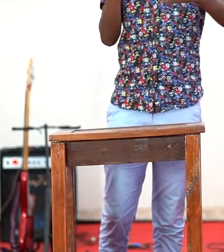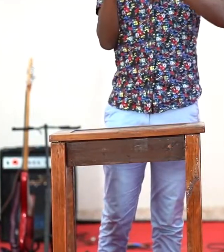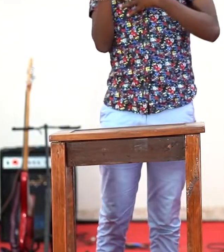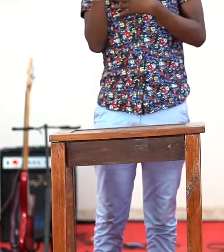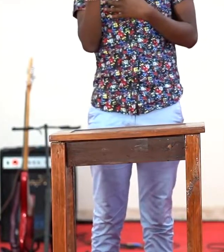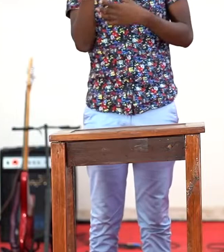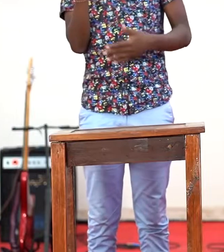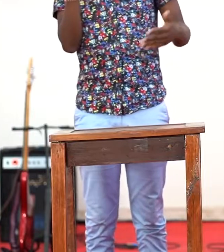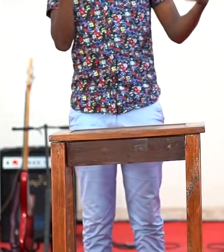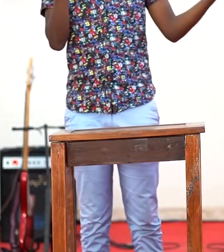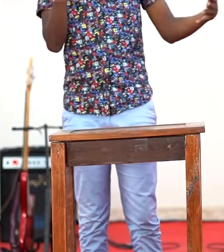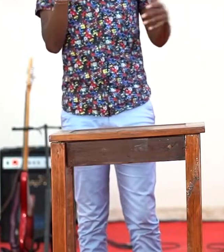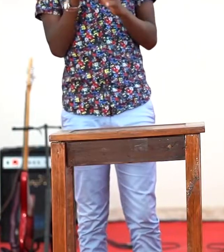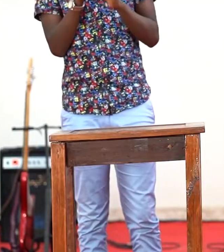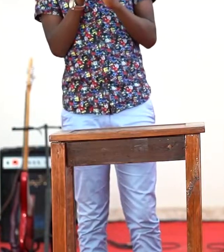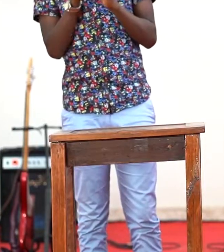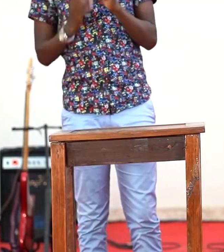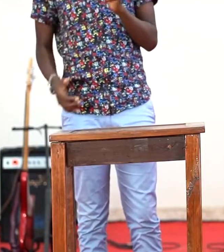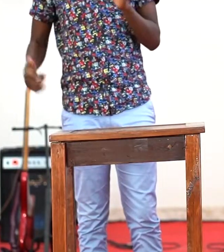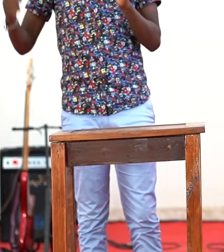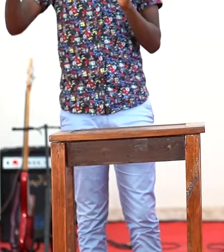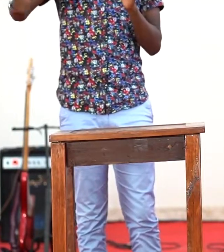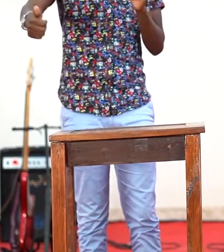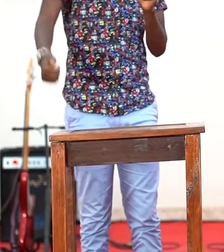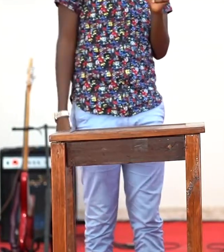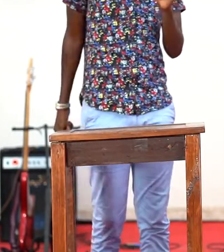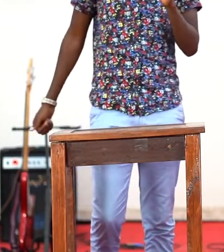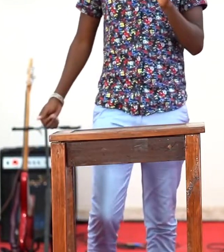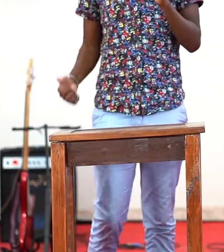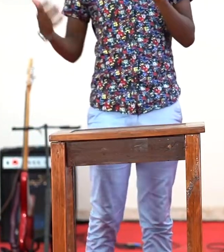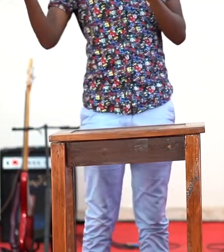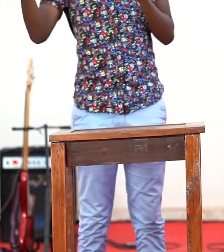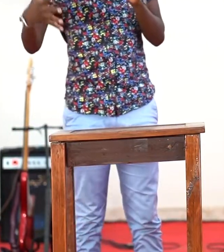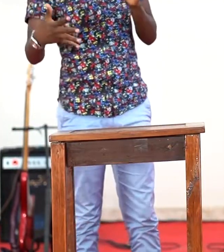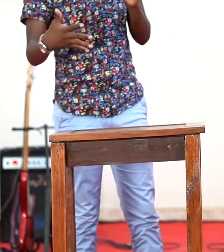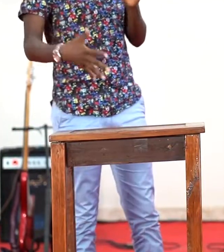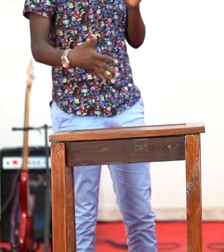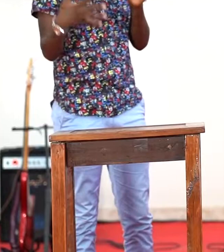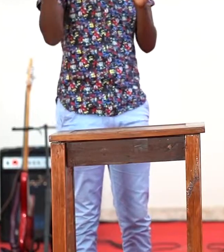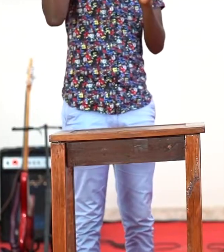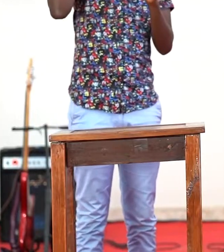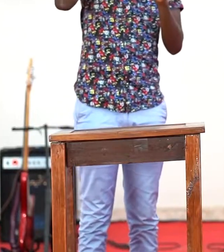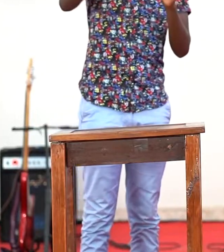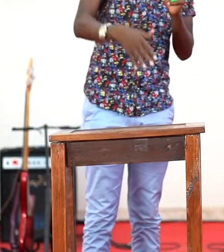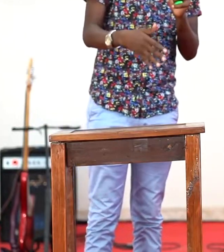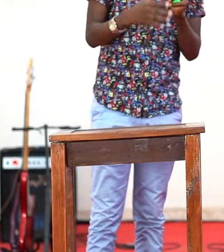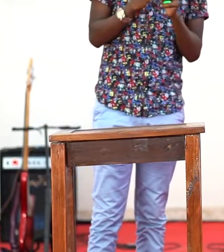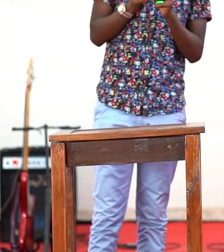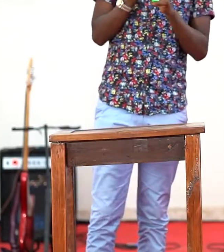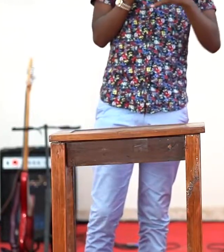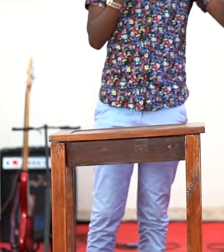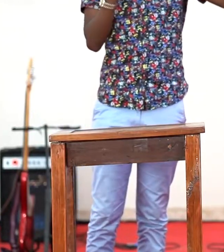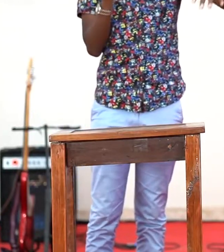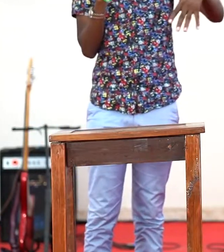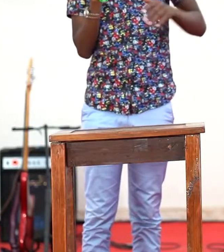zozote unaweza share na sisi na pamoja tunablessika. God our bless. So to e time tunaweza karibisha speaker